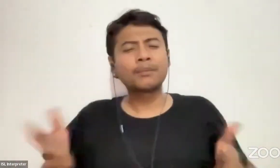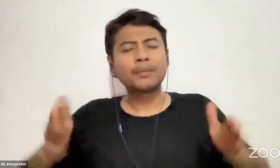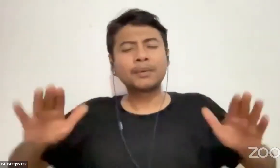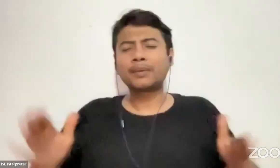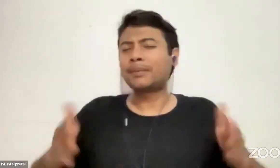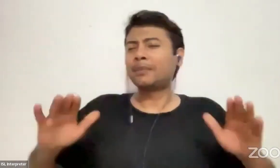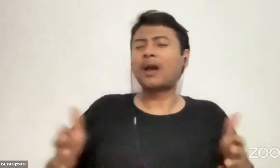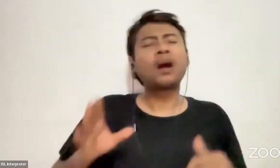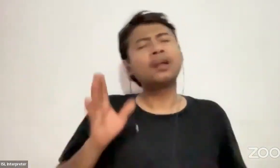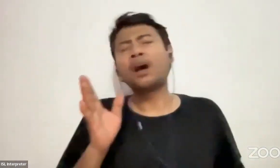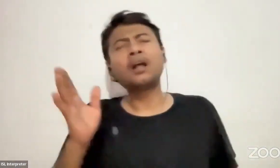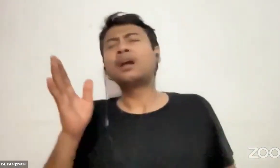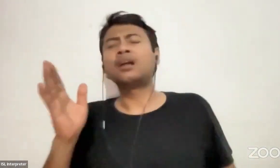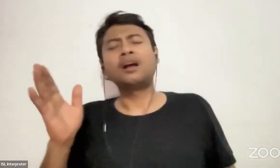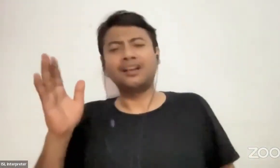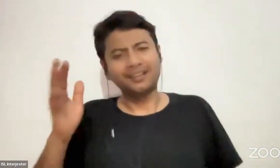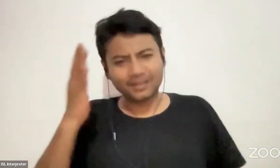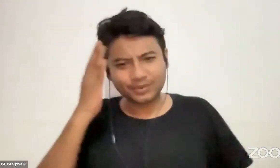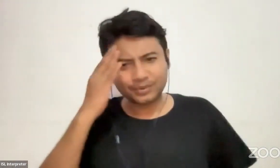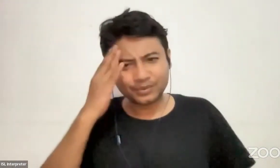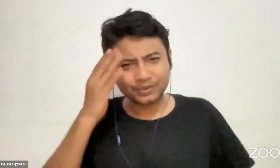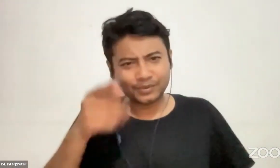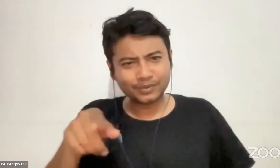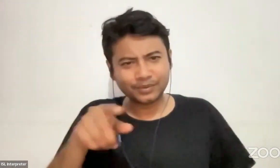निराकार आकार का रूप लेके आया है।